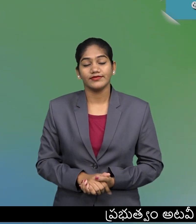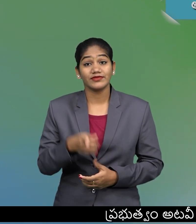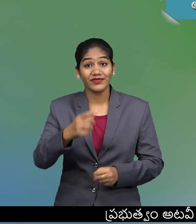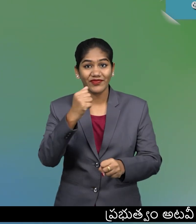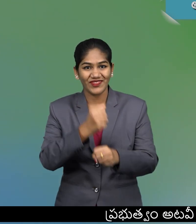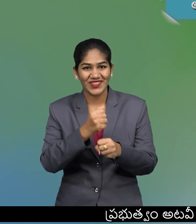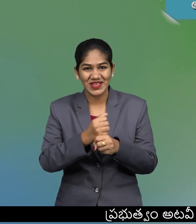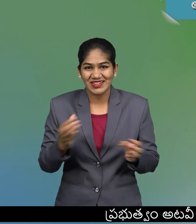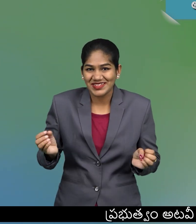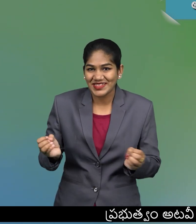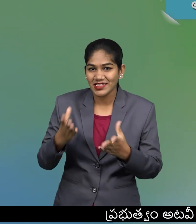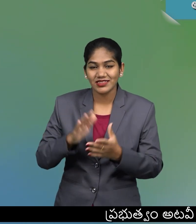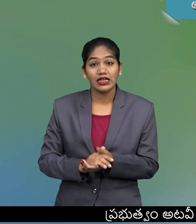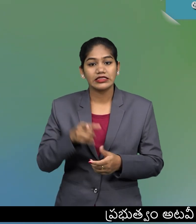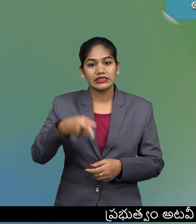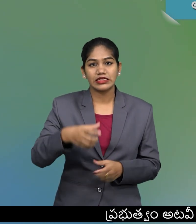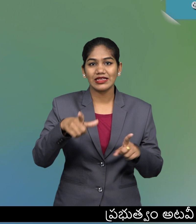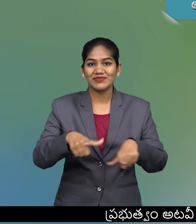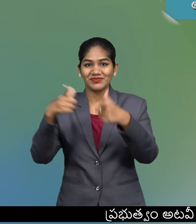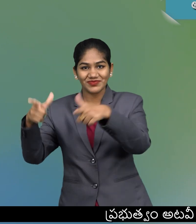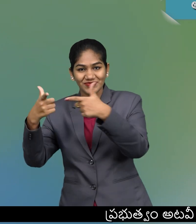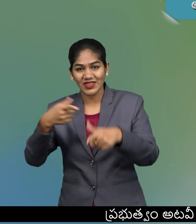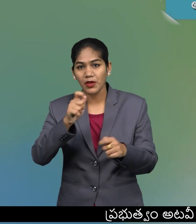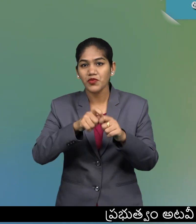ప్రభుత్వం అటవీ శాఖను ఏర్పాటు చేస్తుంది.